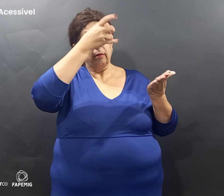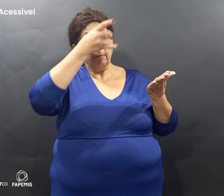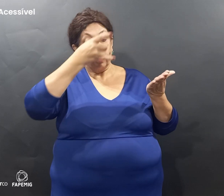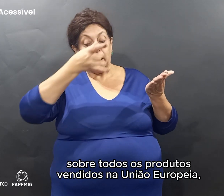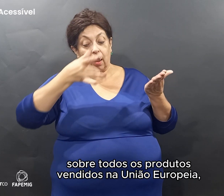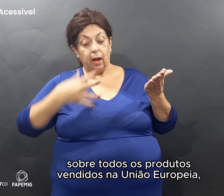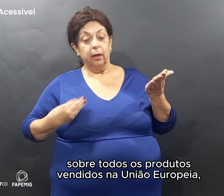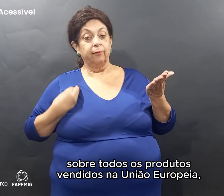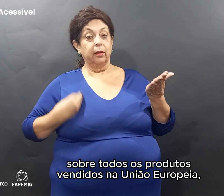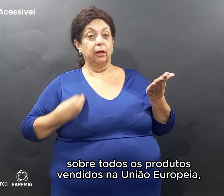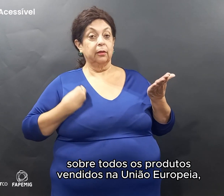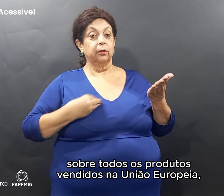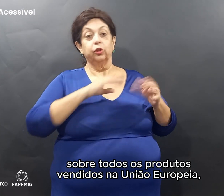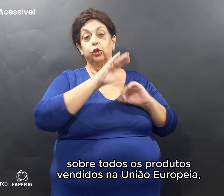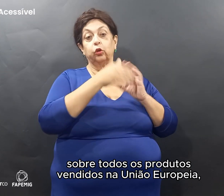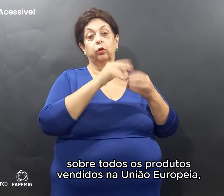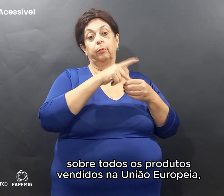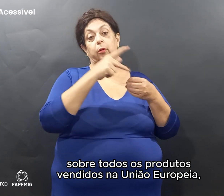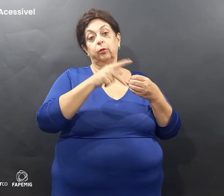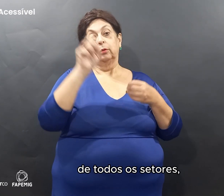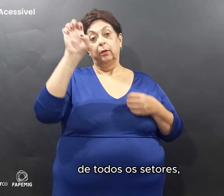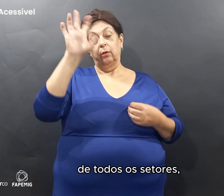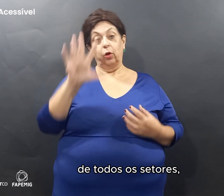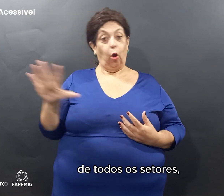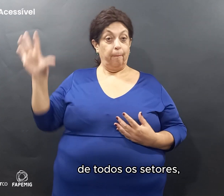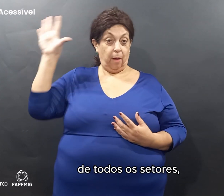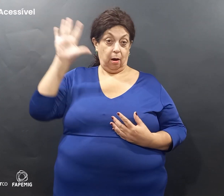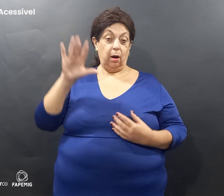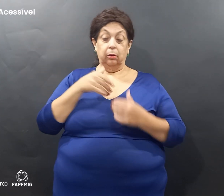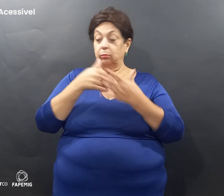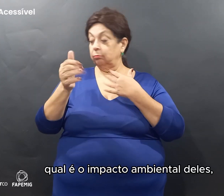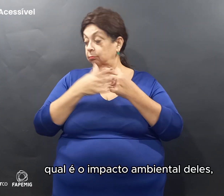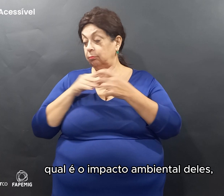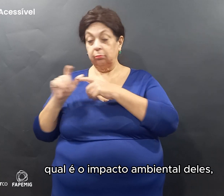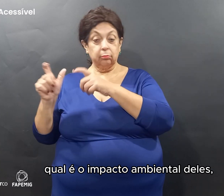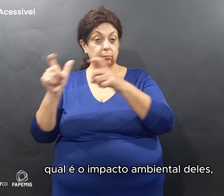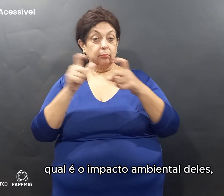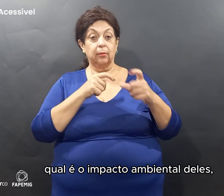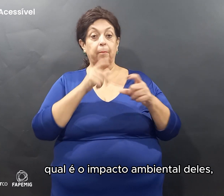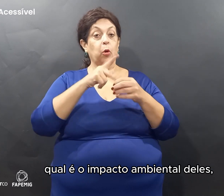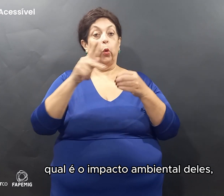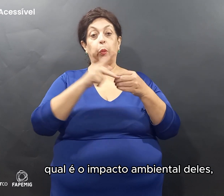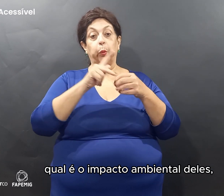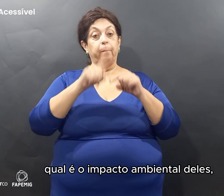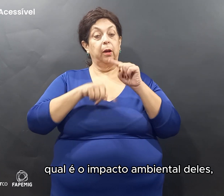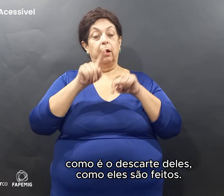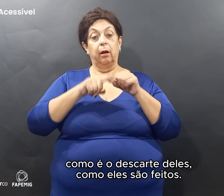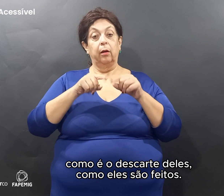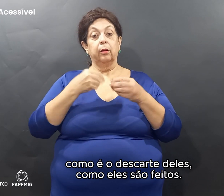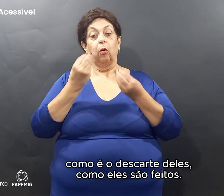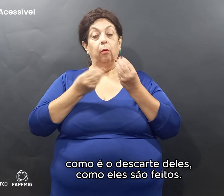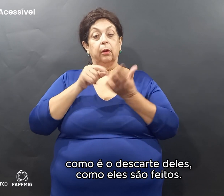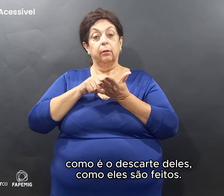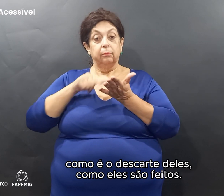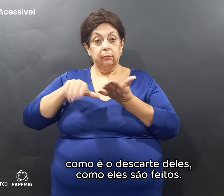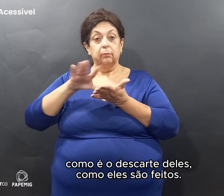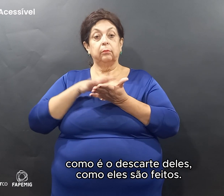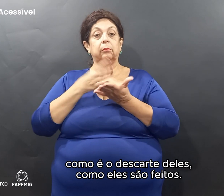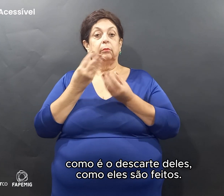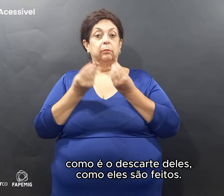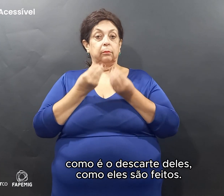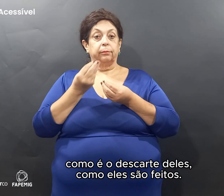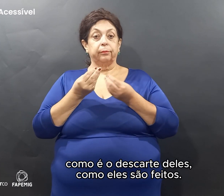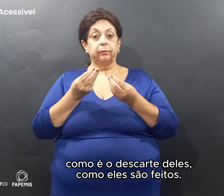informar sobre todos os produtos vendidos na União Europeia, de todos os setores, qual que é o impacto ambiental deles, como que é o descarte